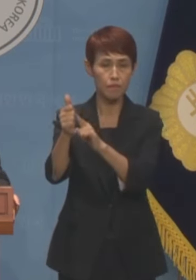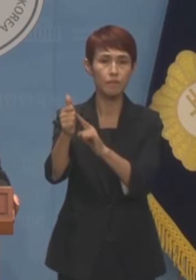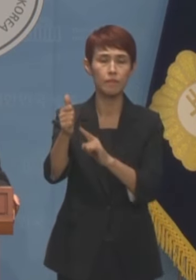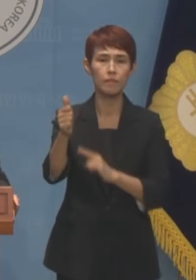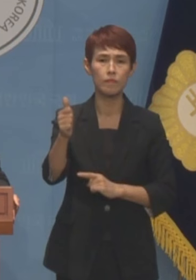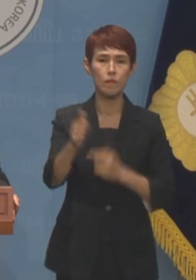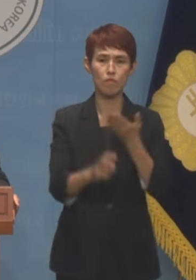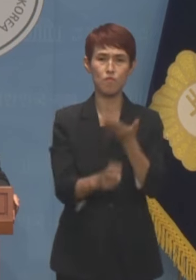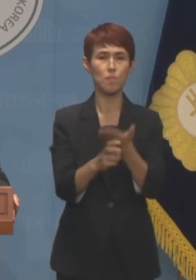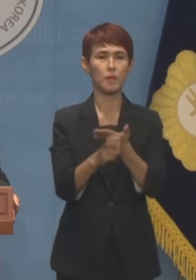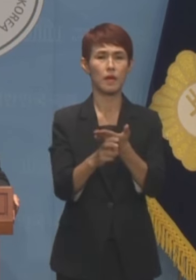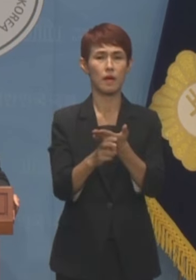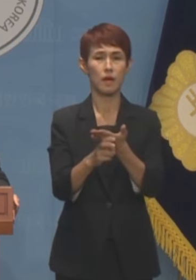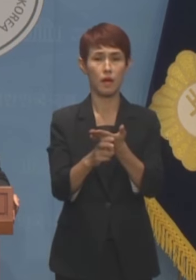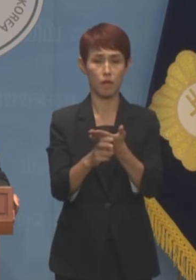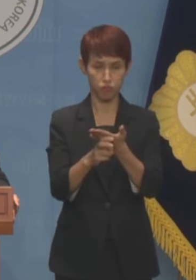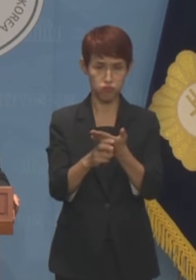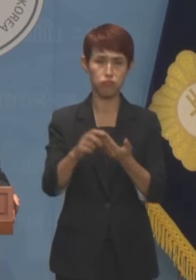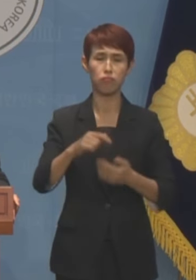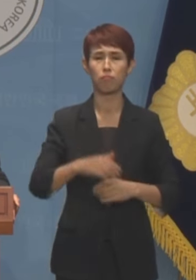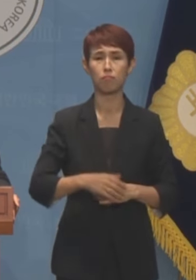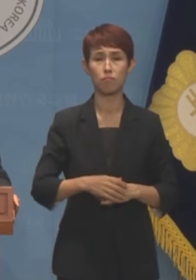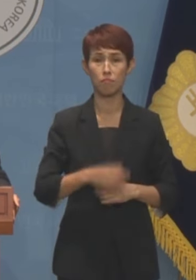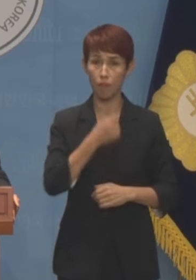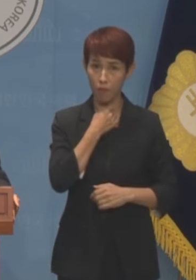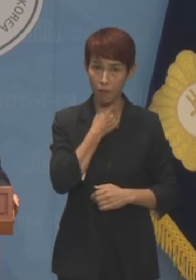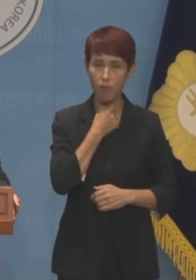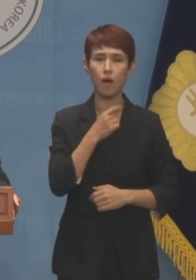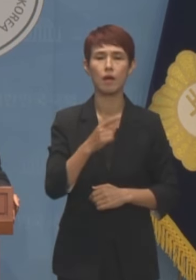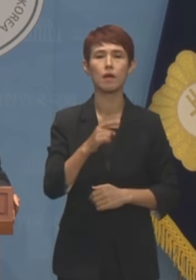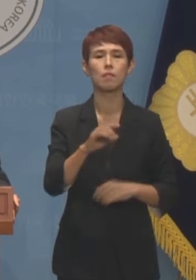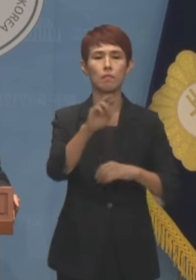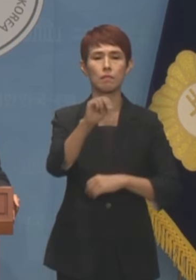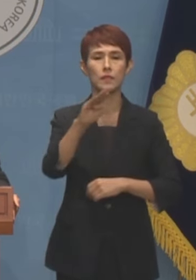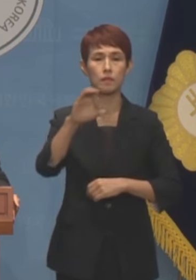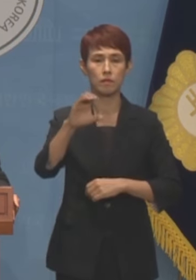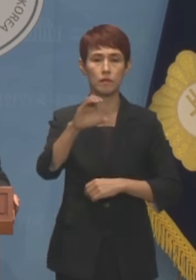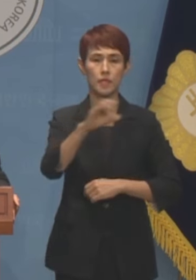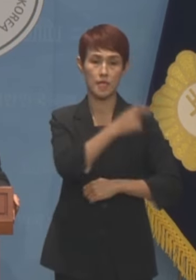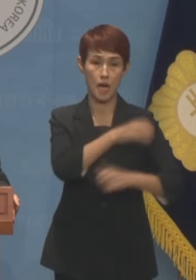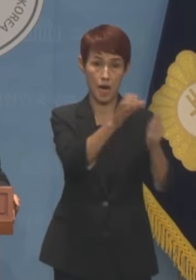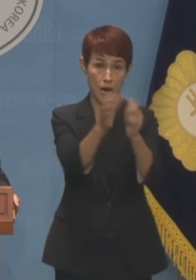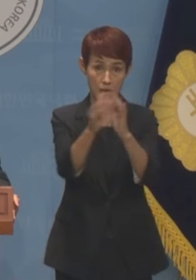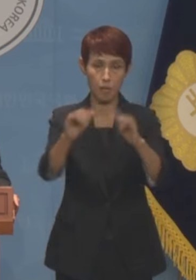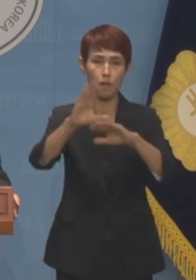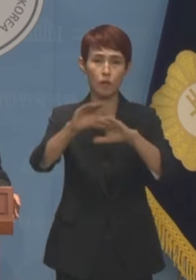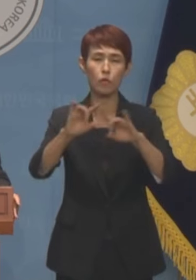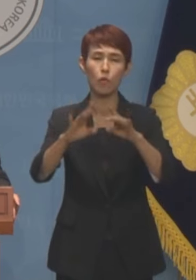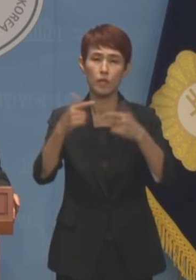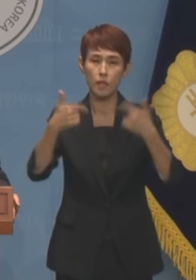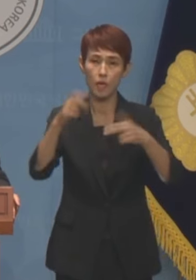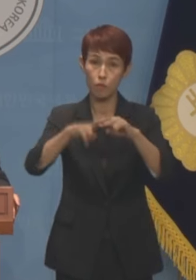의결했으며 법이라고 규정할 정도에 이르려면 방문진 이사를 선임한 방통이 상임위원이